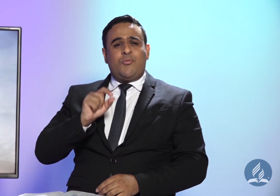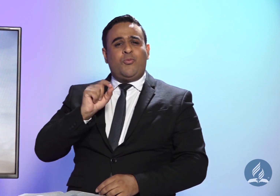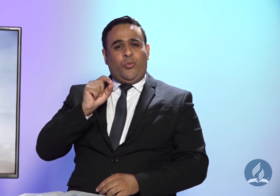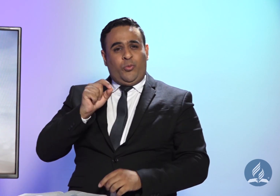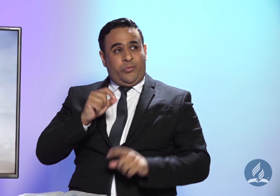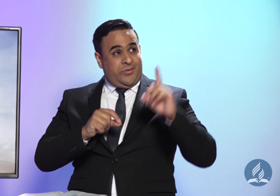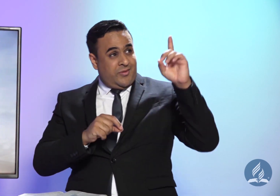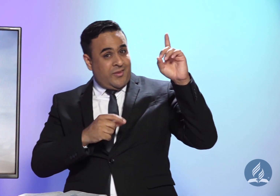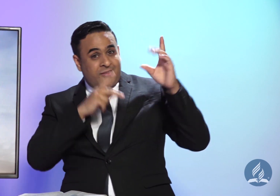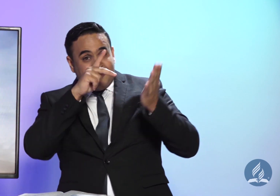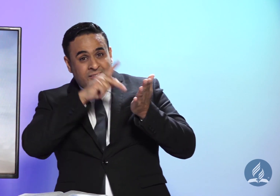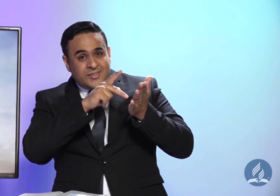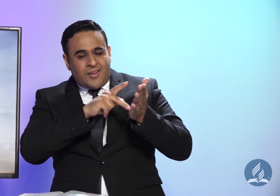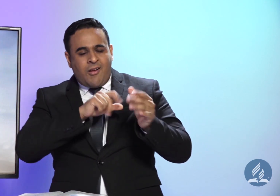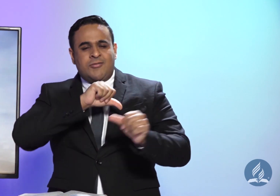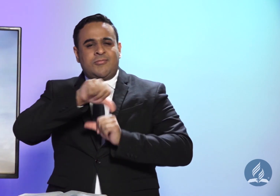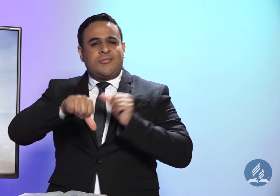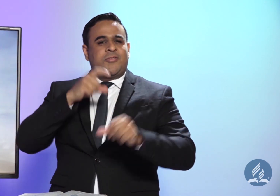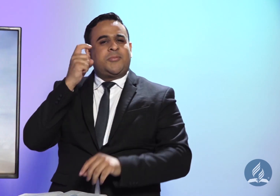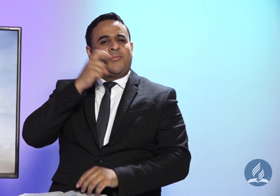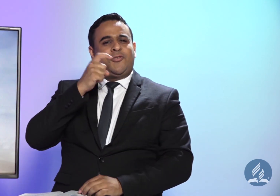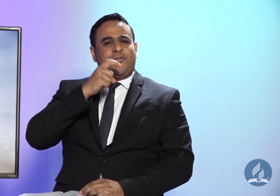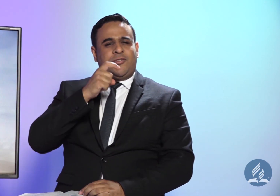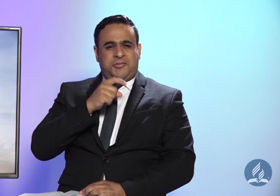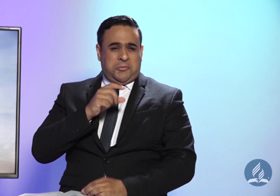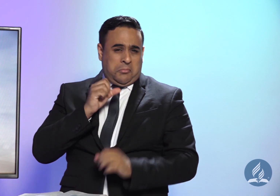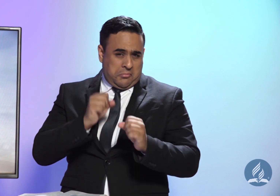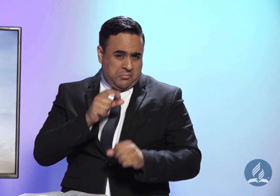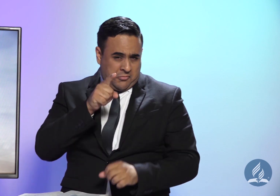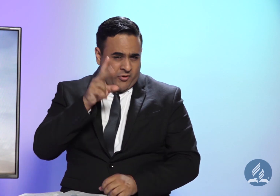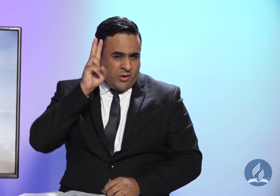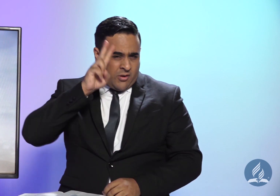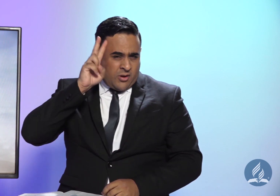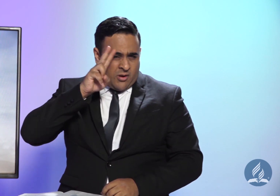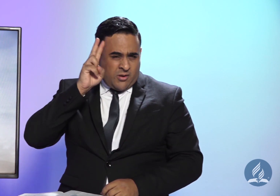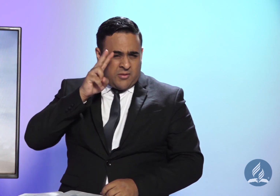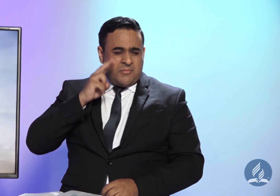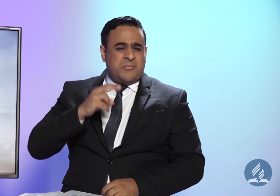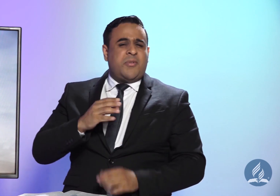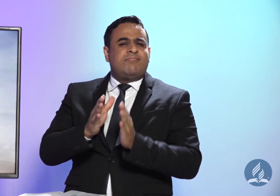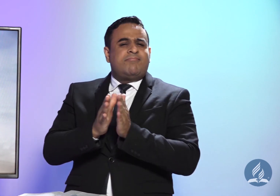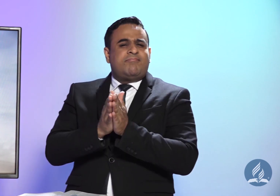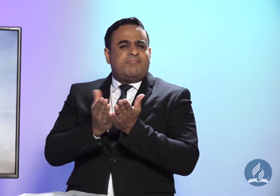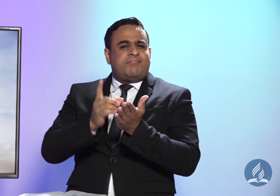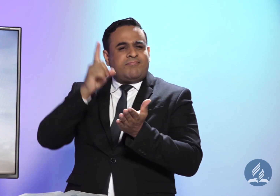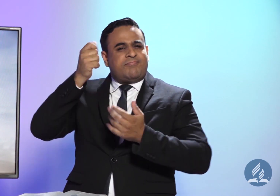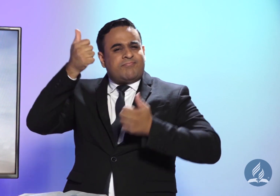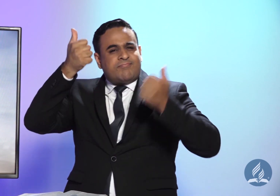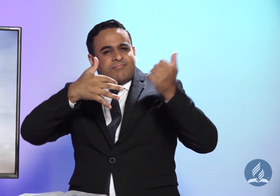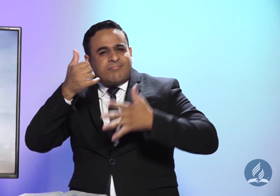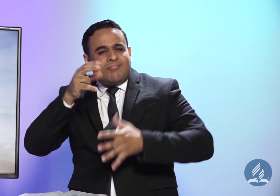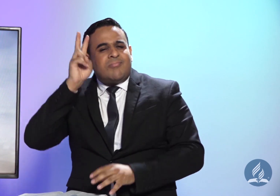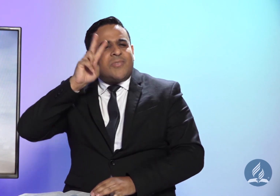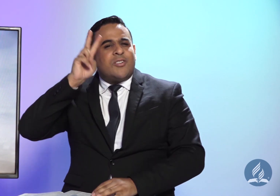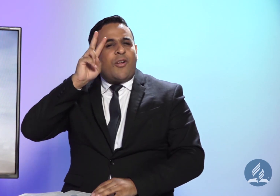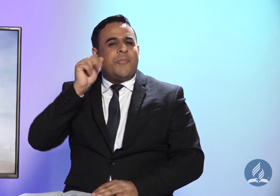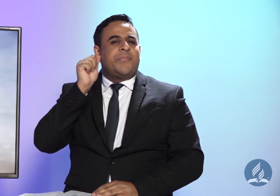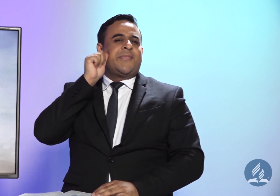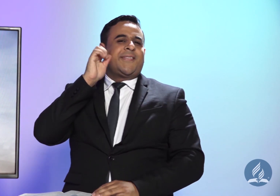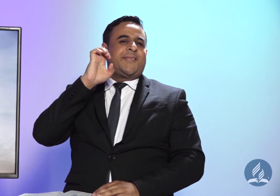sejam seduzidas e levadas para longe de Deus. Você sabe que Satanás ele muda a